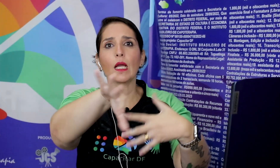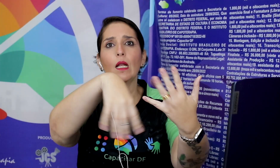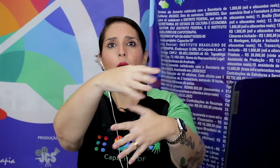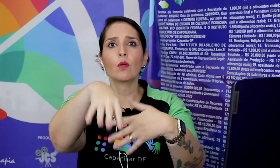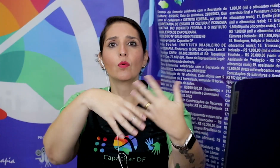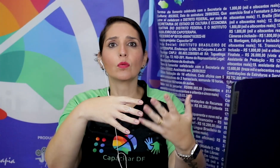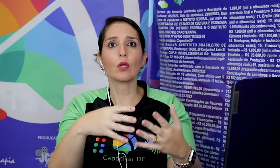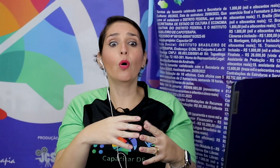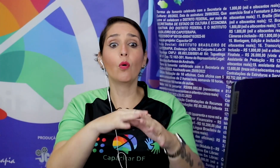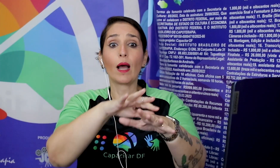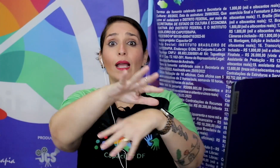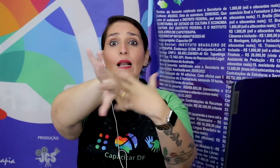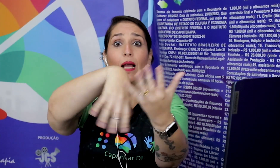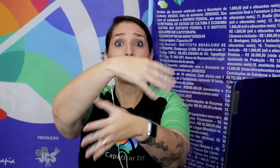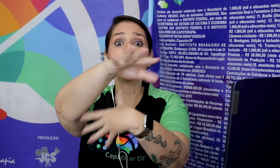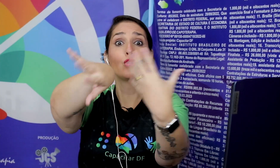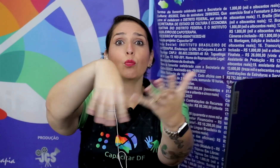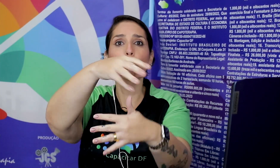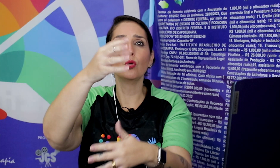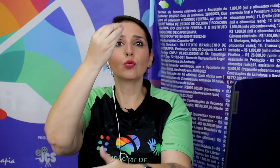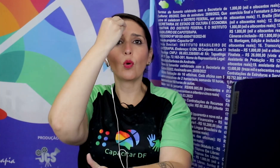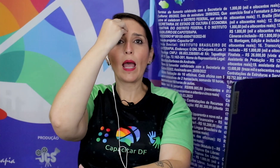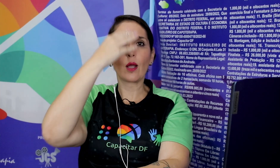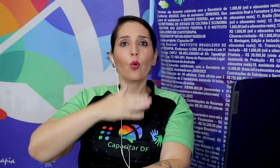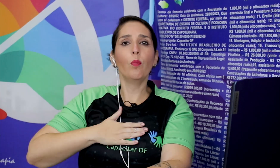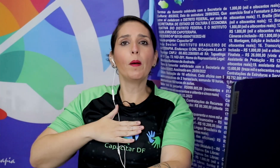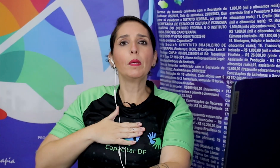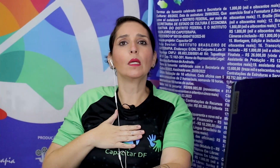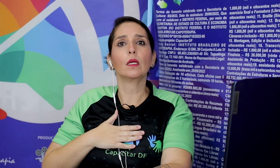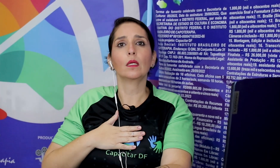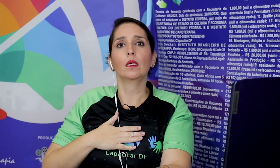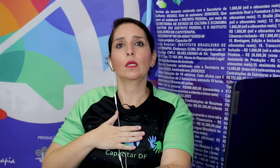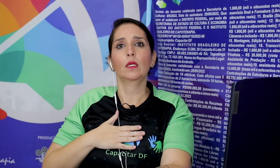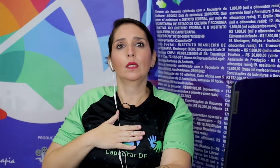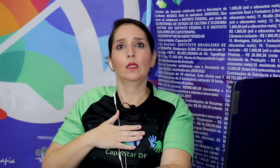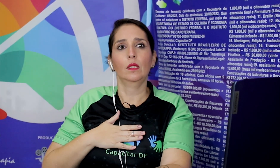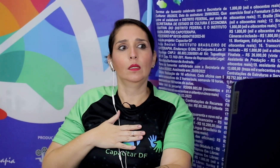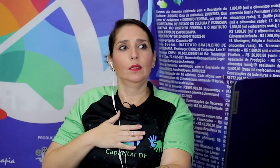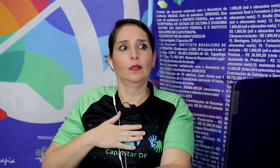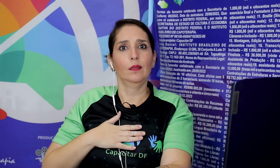fiz aquela bagunça, ou aquele tumulto é culpa minha.